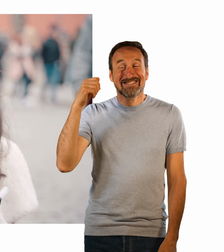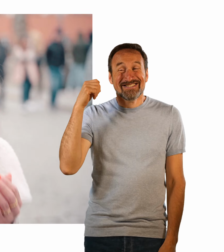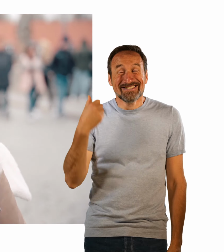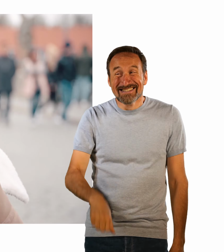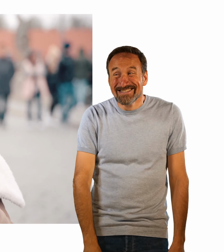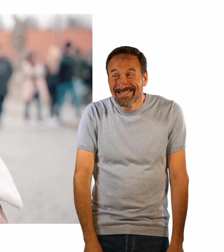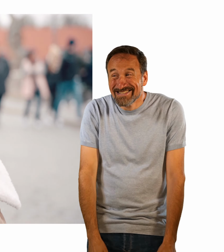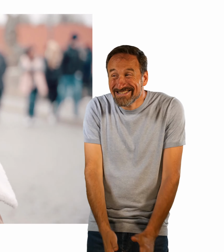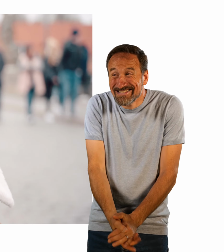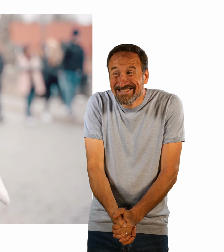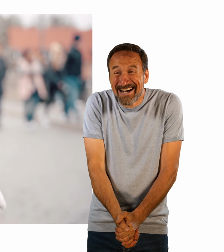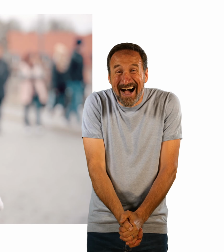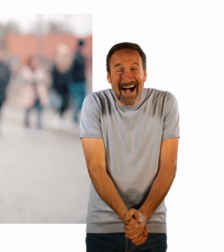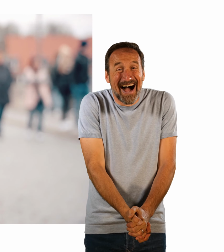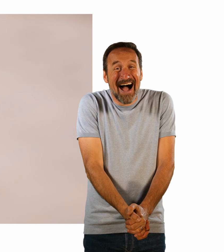Scheiße!